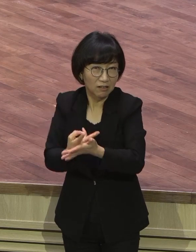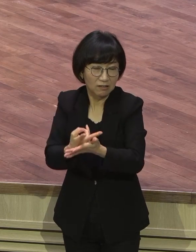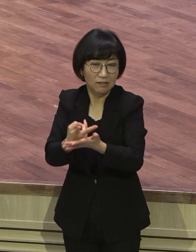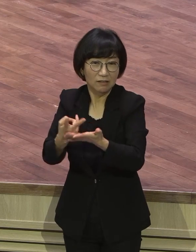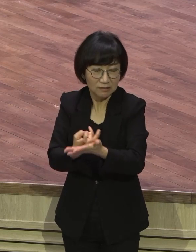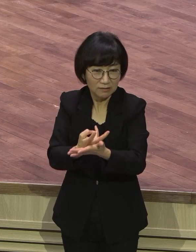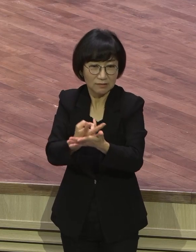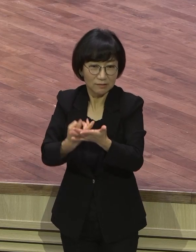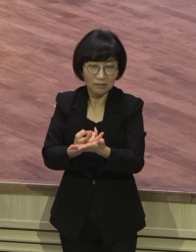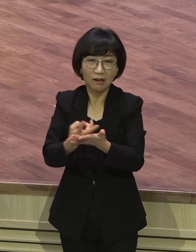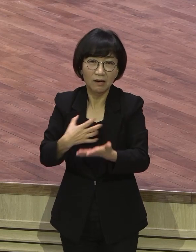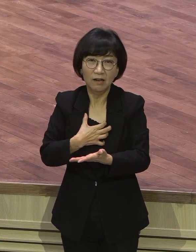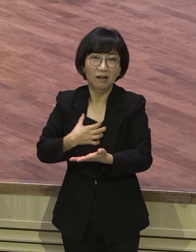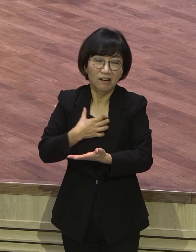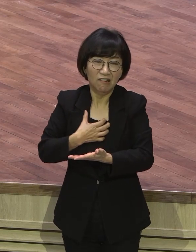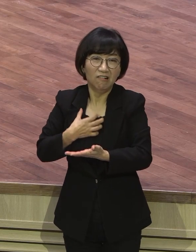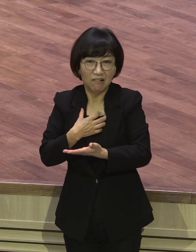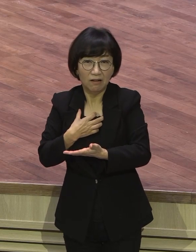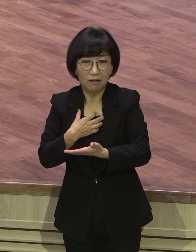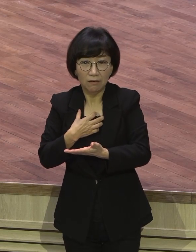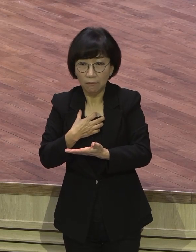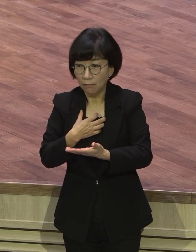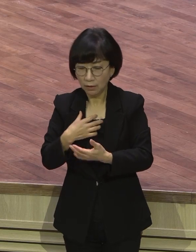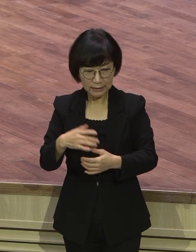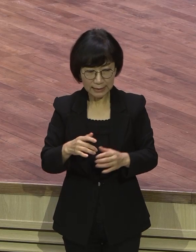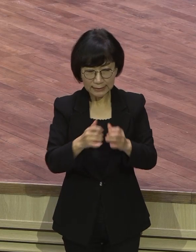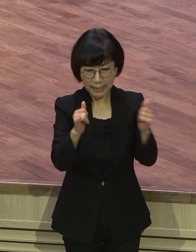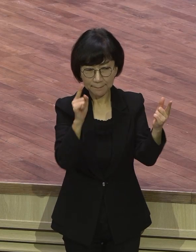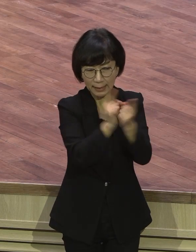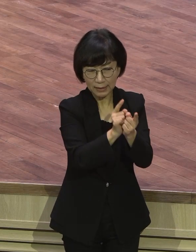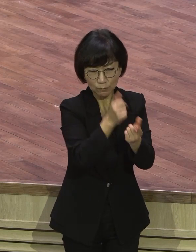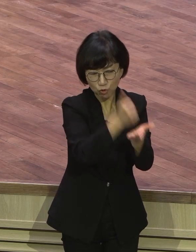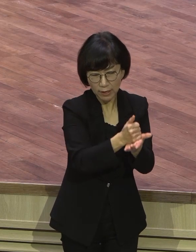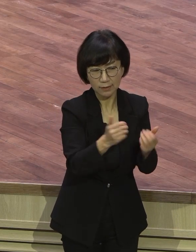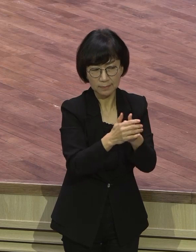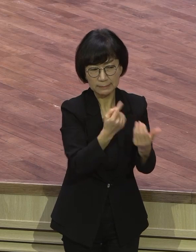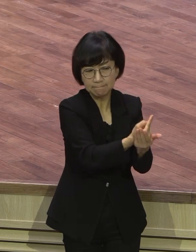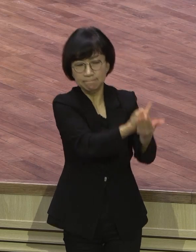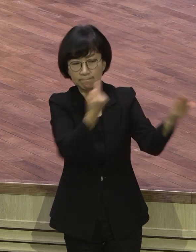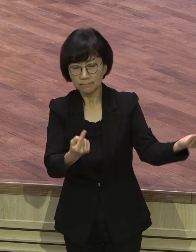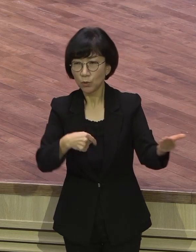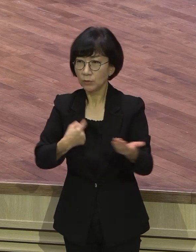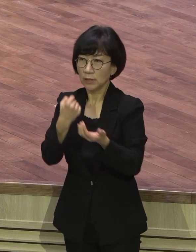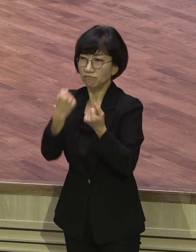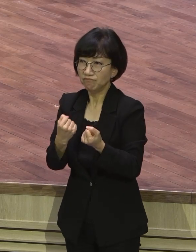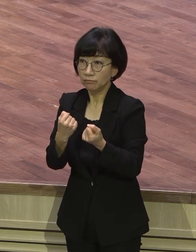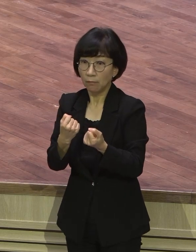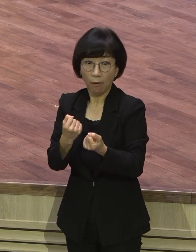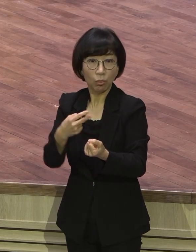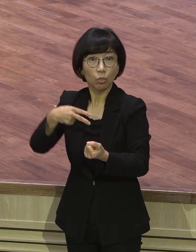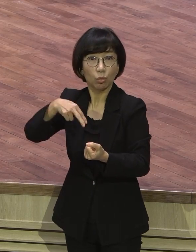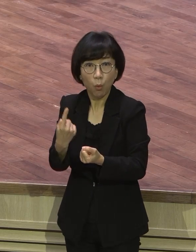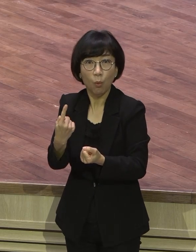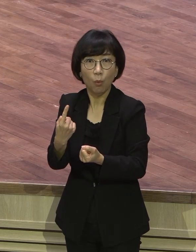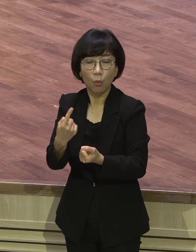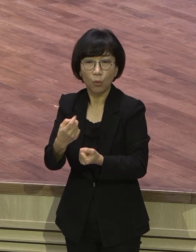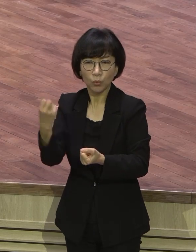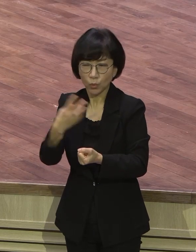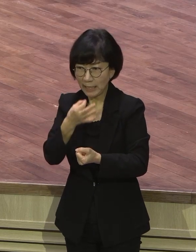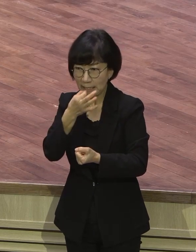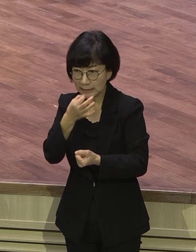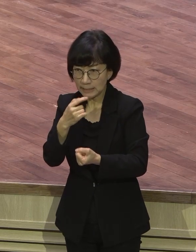혼자서 잔지려고 사막에 와있는데 밤마다 귀신은 또 정욕 때문에